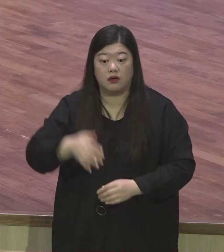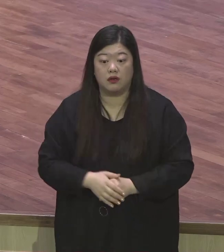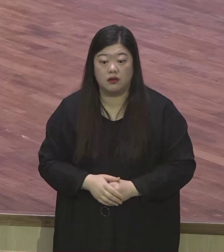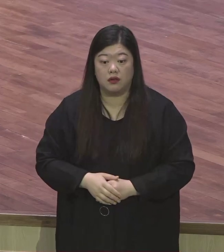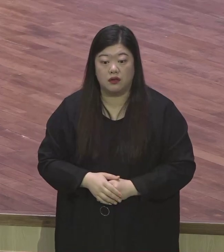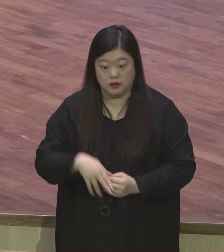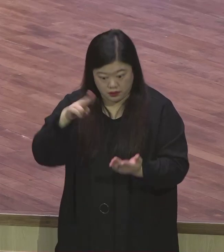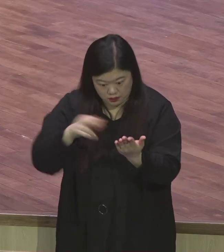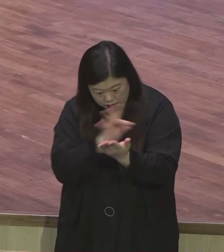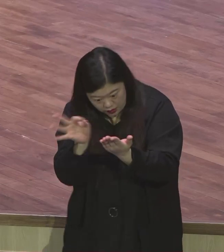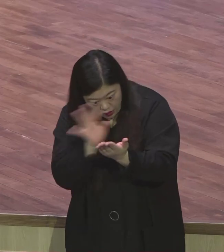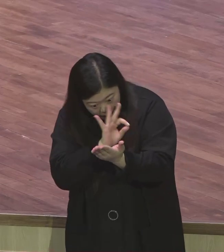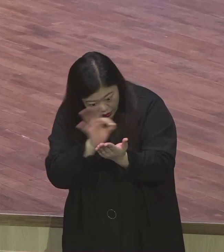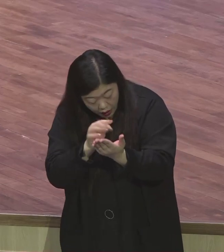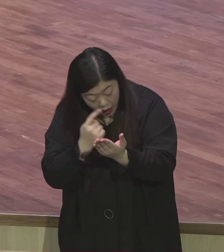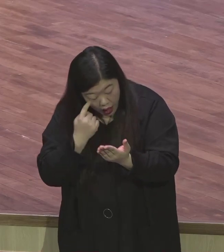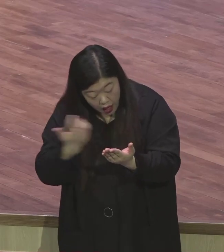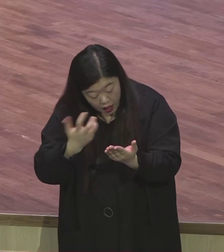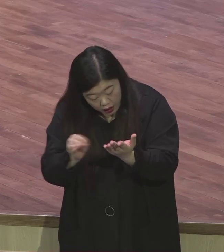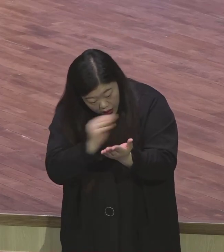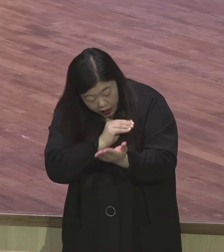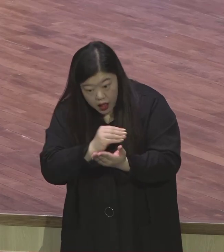것입니까?